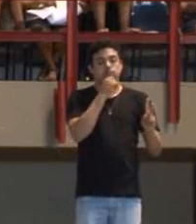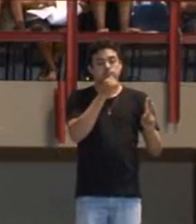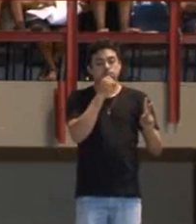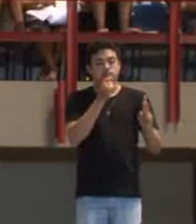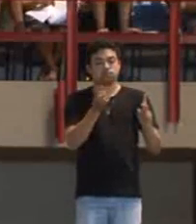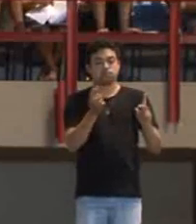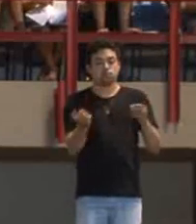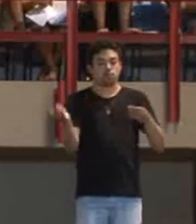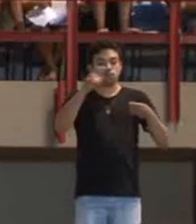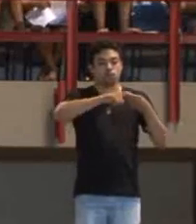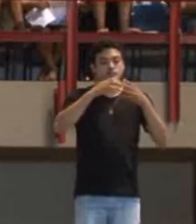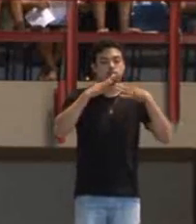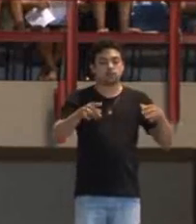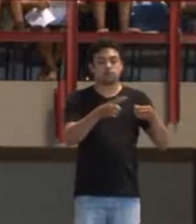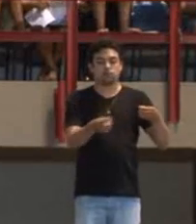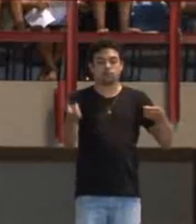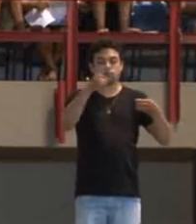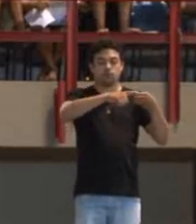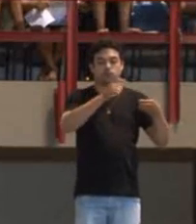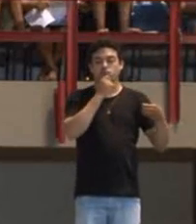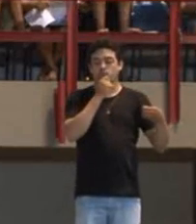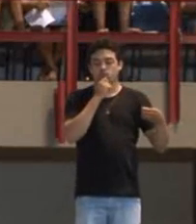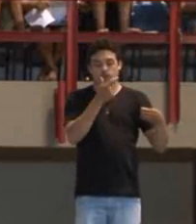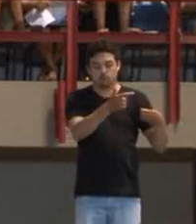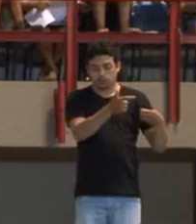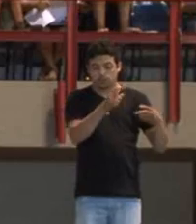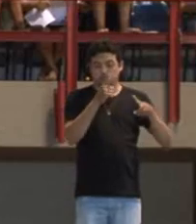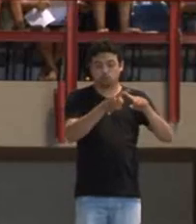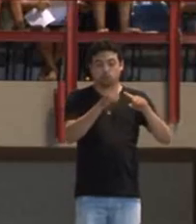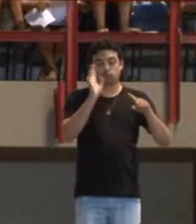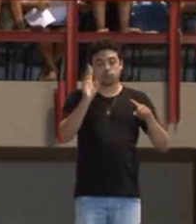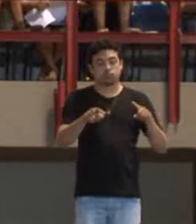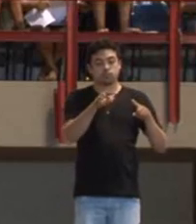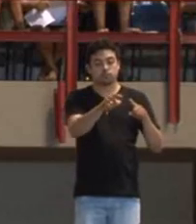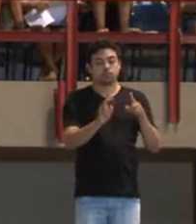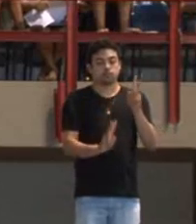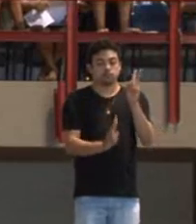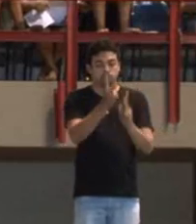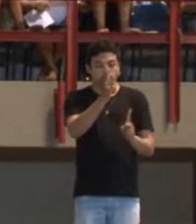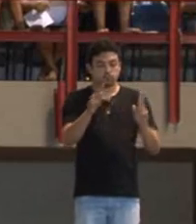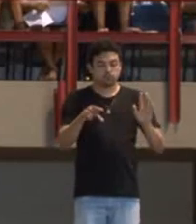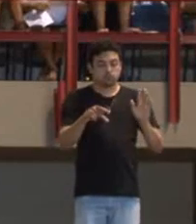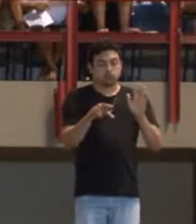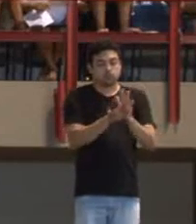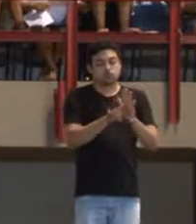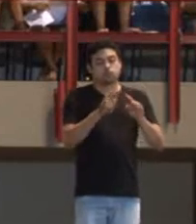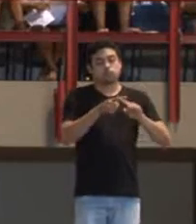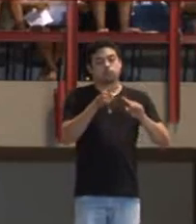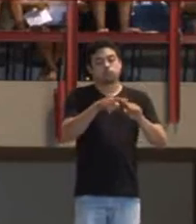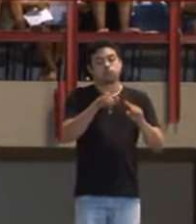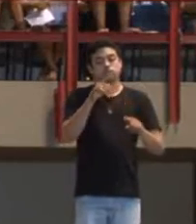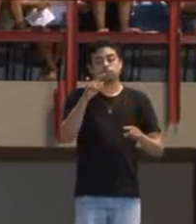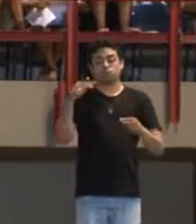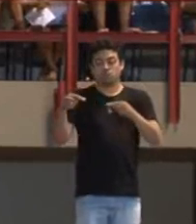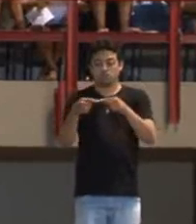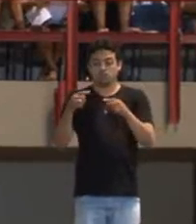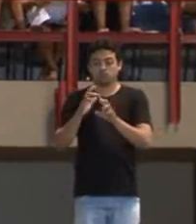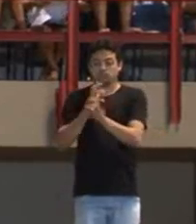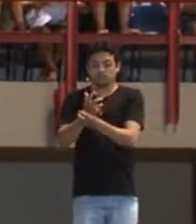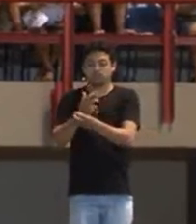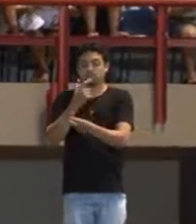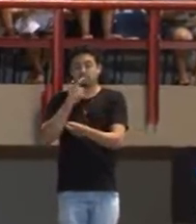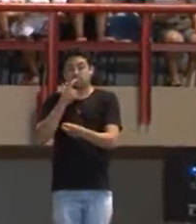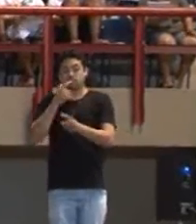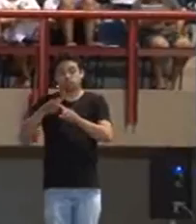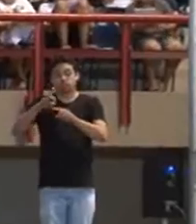não renovável. Por que que ele é não renovável? Porque ele é um combustível fóssil. Combustível fóssil é